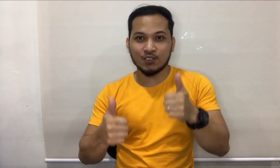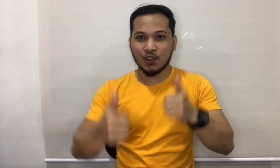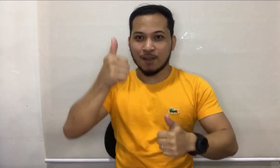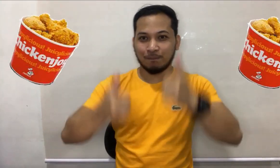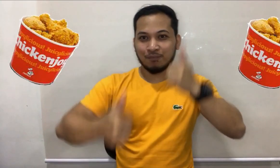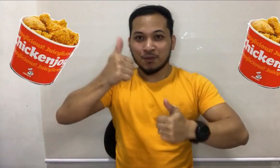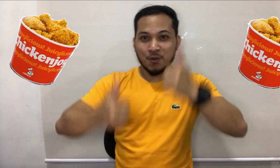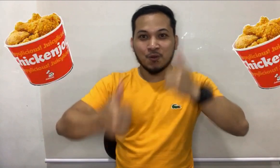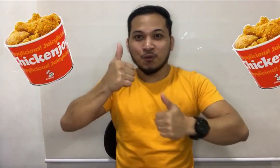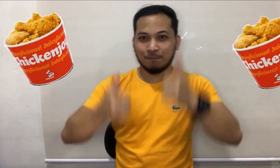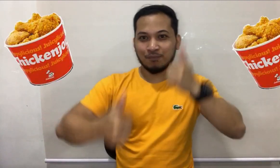chicken joy.